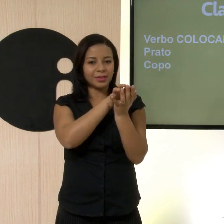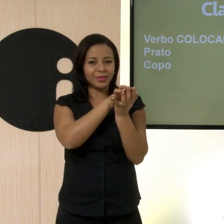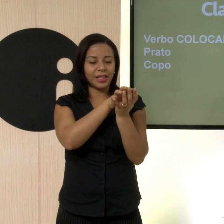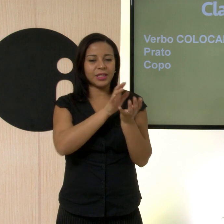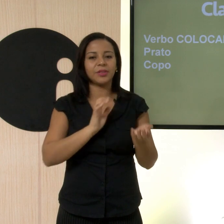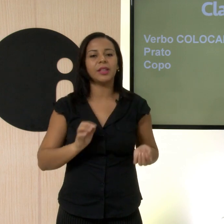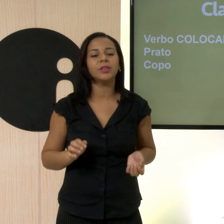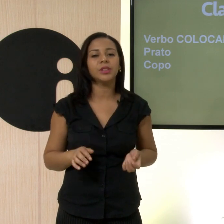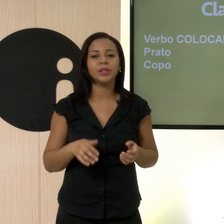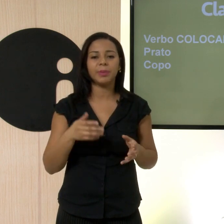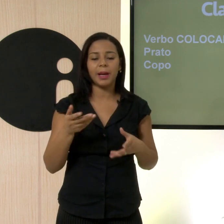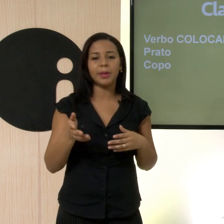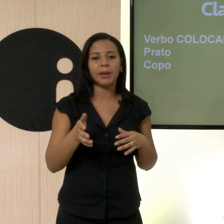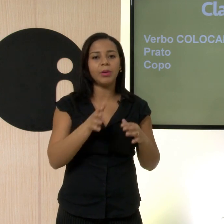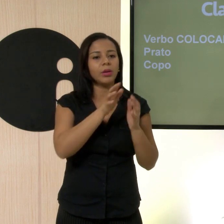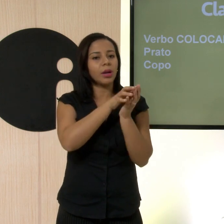um classificador para abrir a boca.